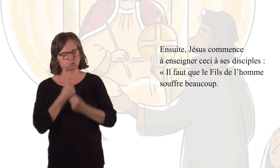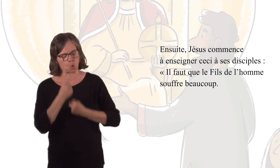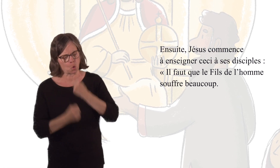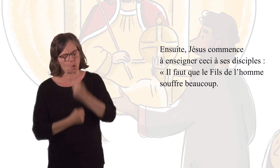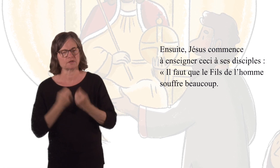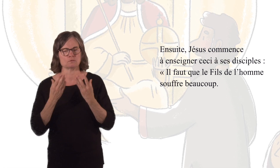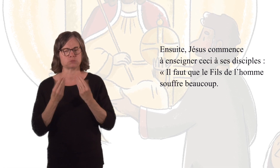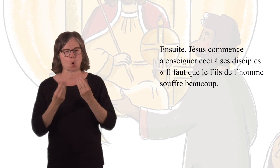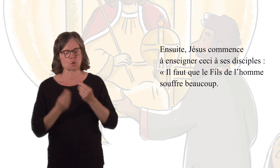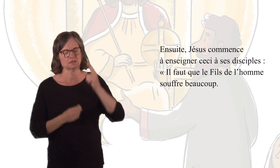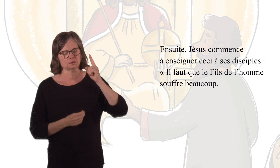l'homme souffre beaucoup.